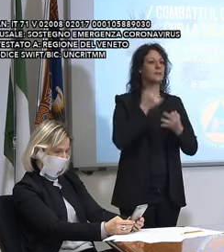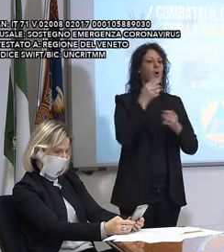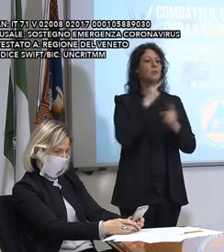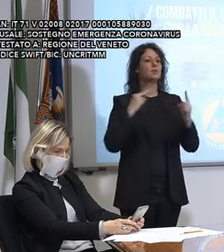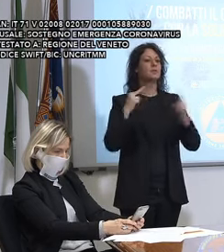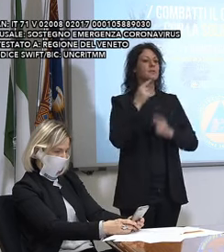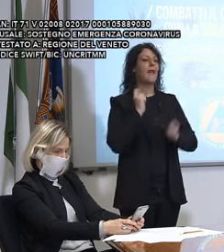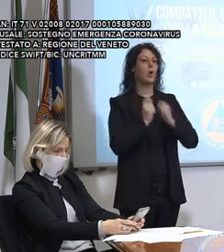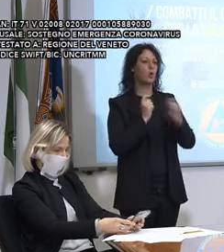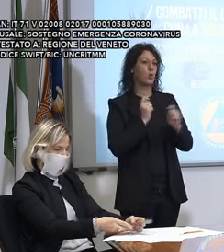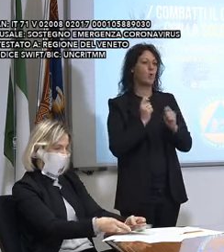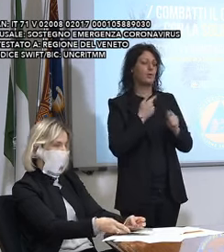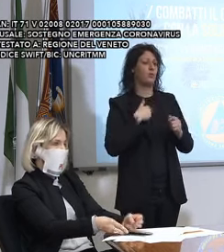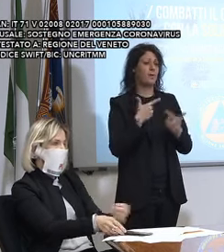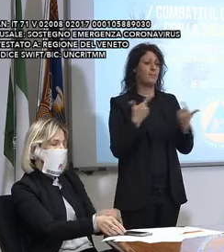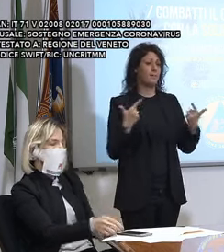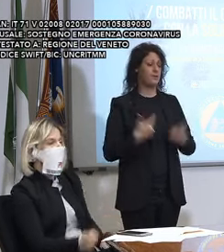questo fronte.